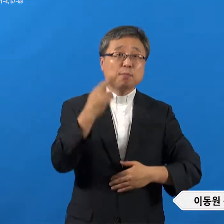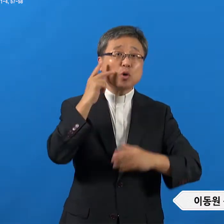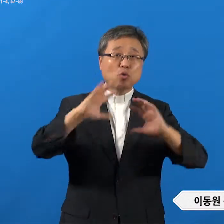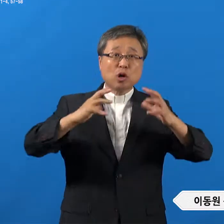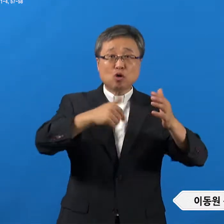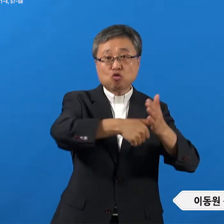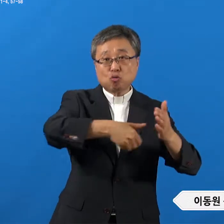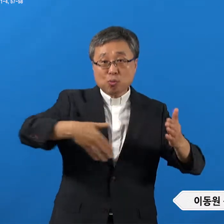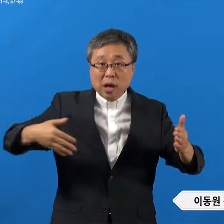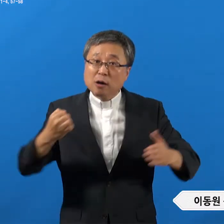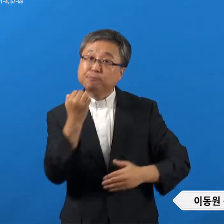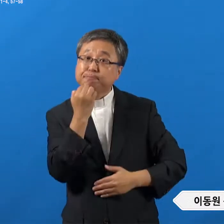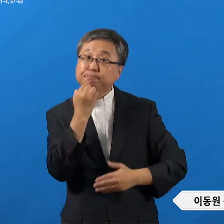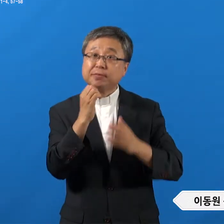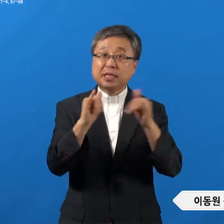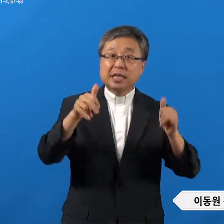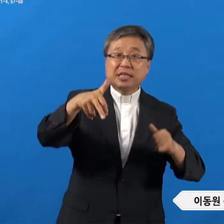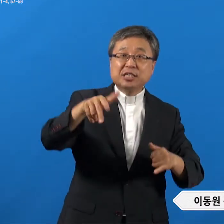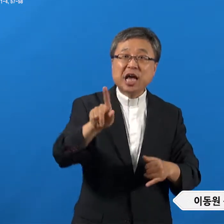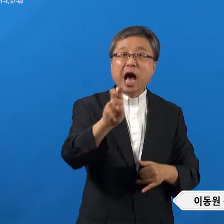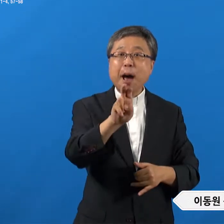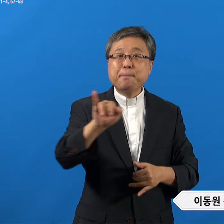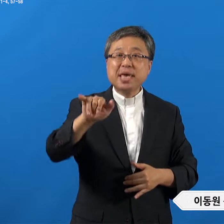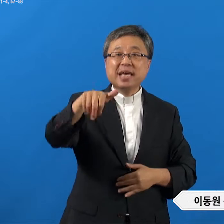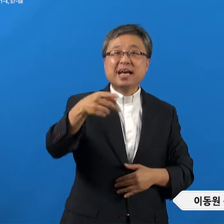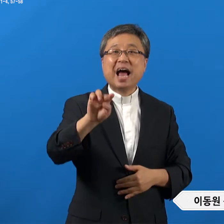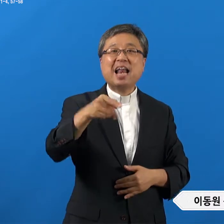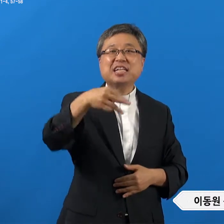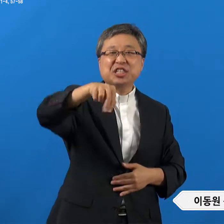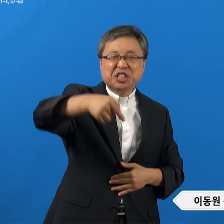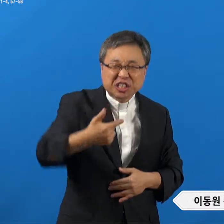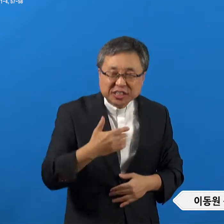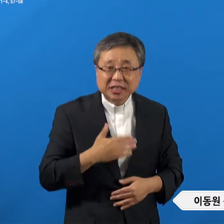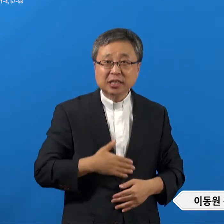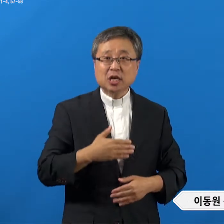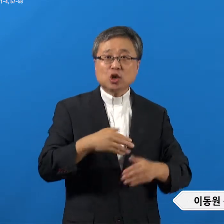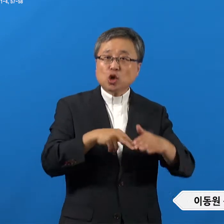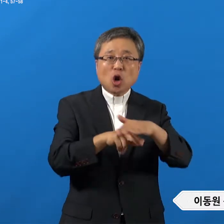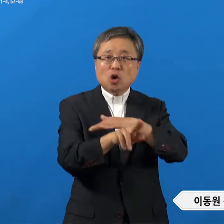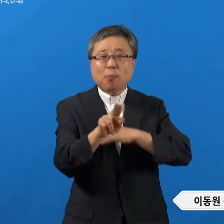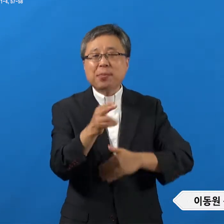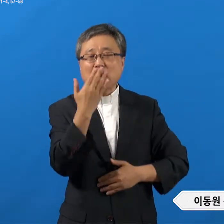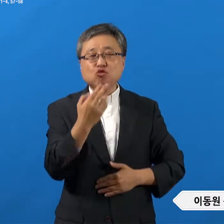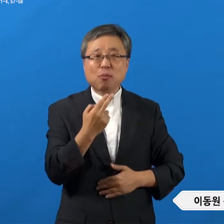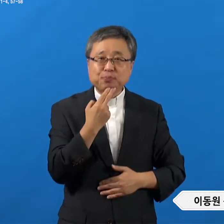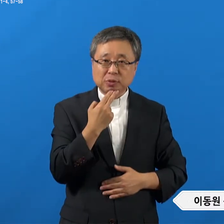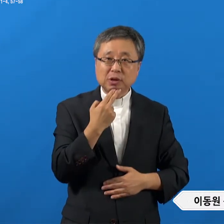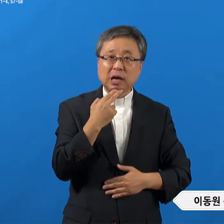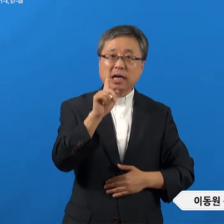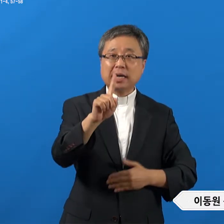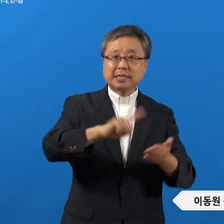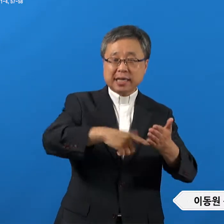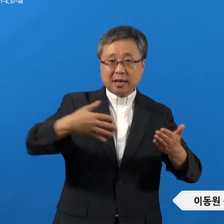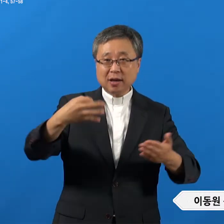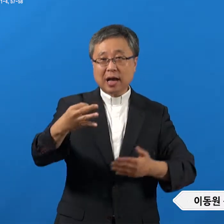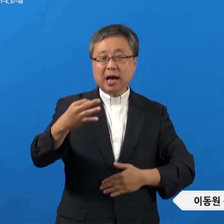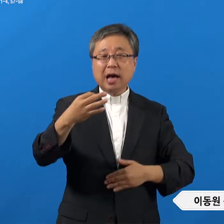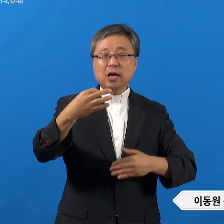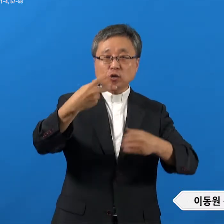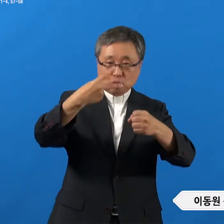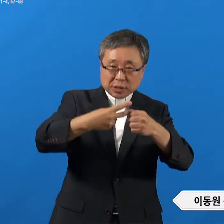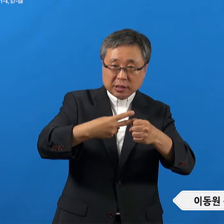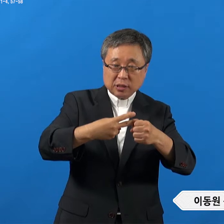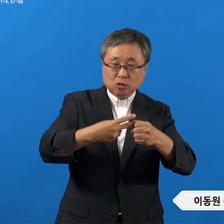유명한 코미디였던 조니 칼슨은 우리 인생에서 결코 피할 수 없는 것 두 가지가 있다고, 하나는 세금, 하나는